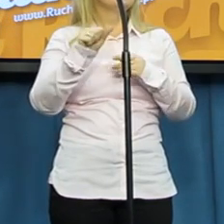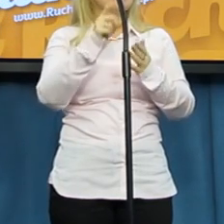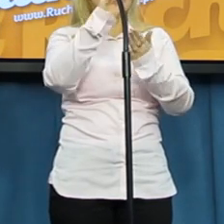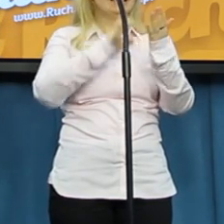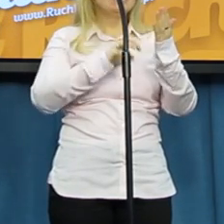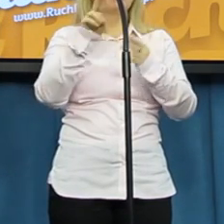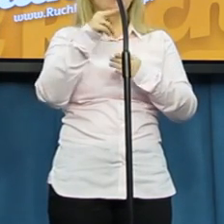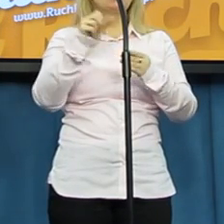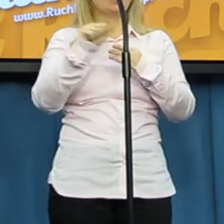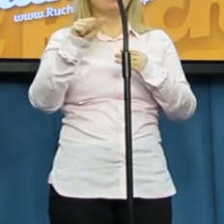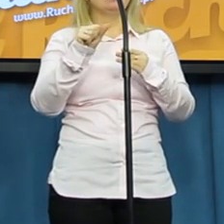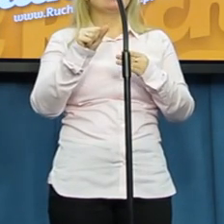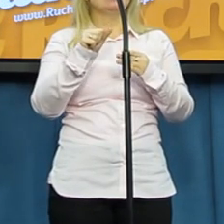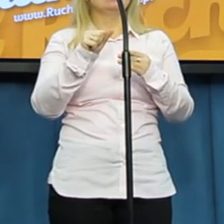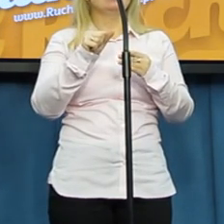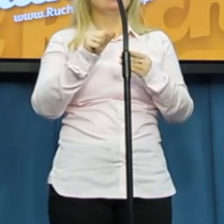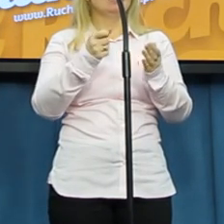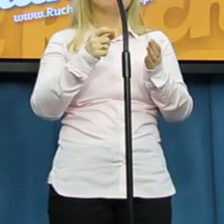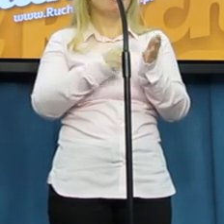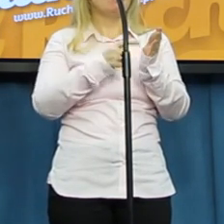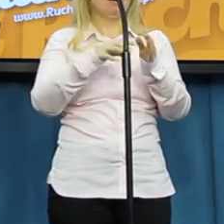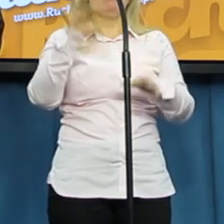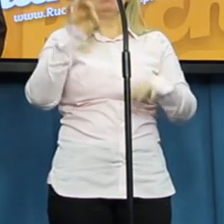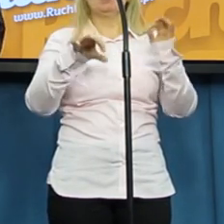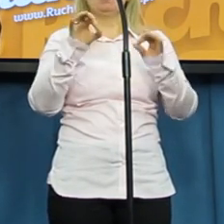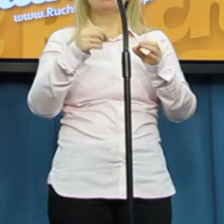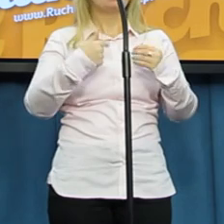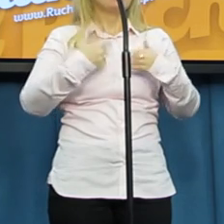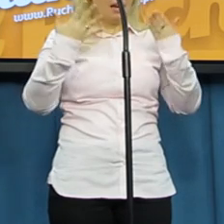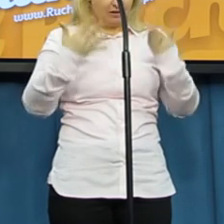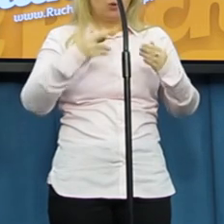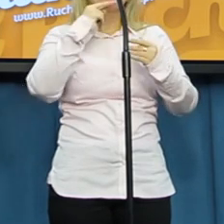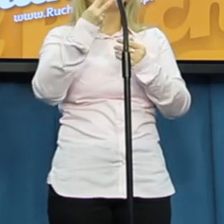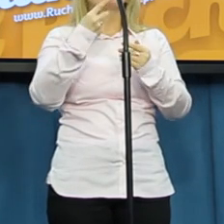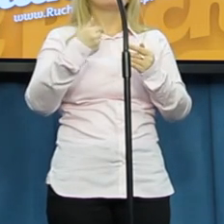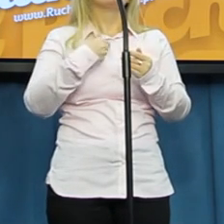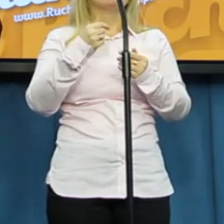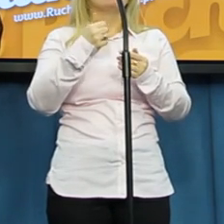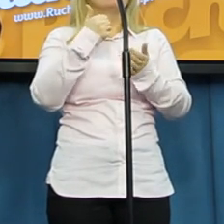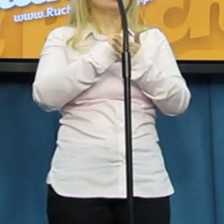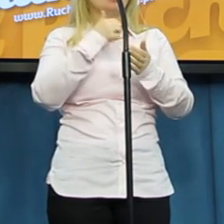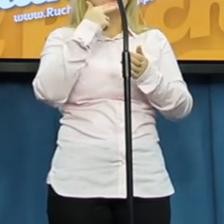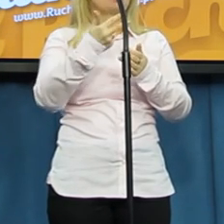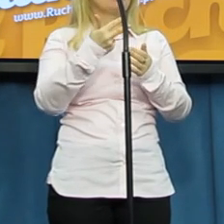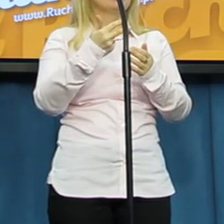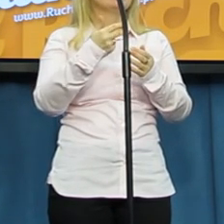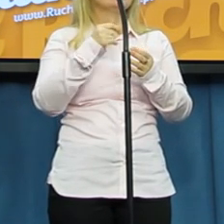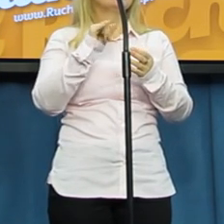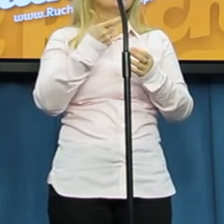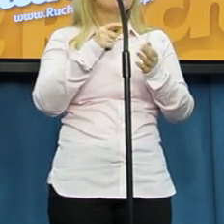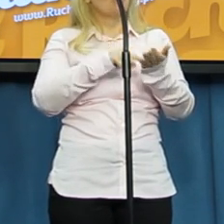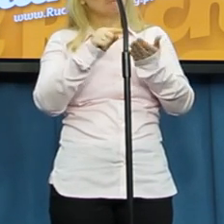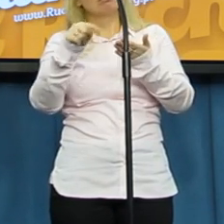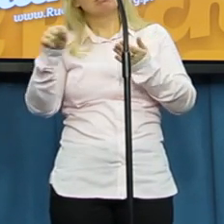To z Platformy proponuję. Nawiązując do miłej i świątecznej atmosfery, to się nie będę pastwił nad niektórymi wypowiedziami,